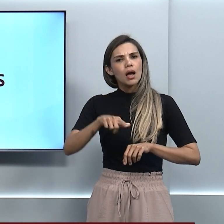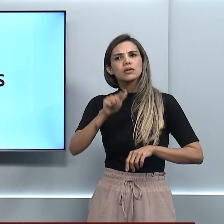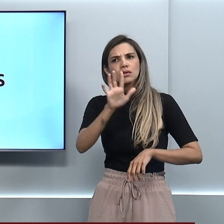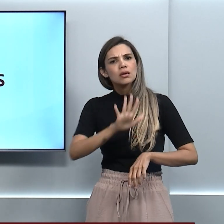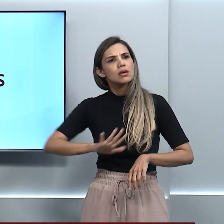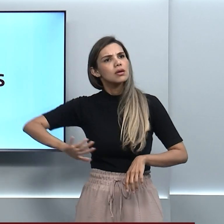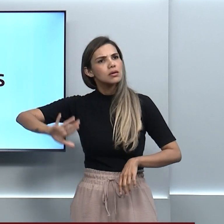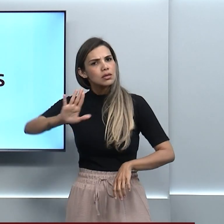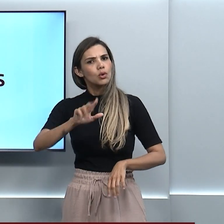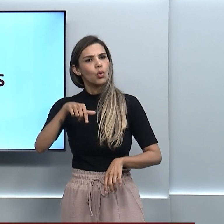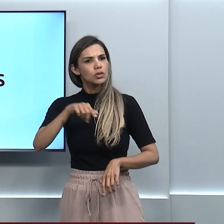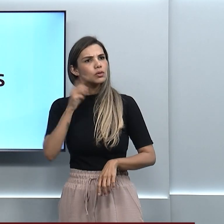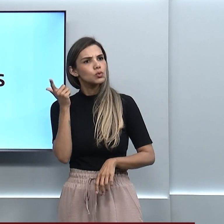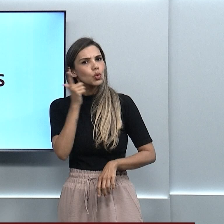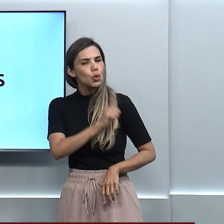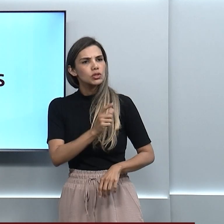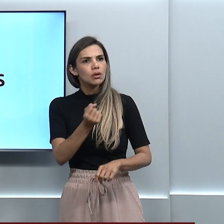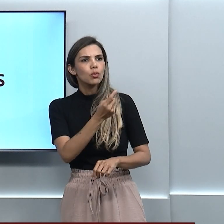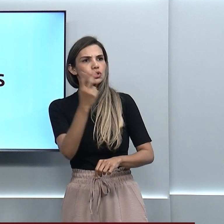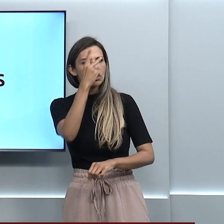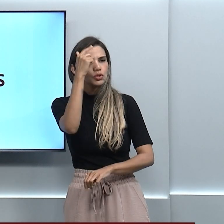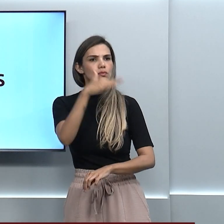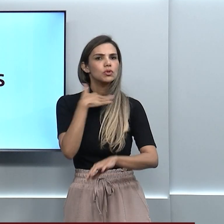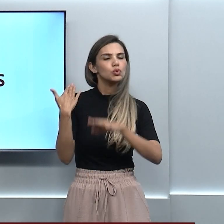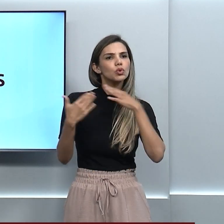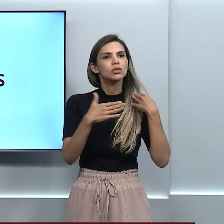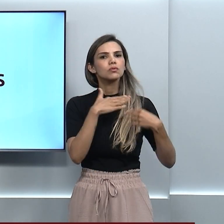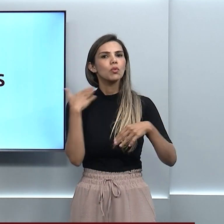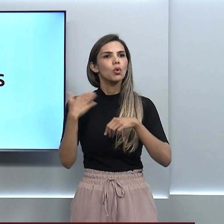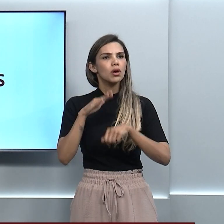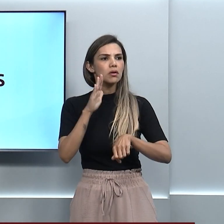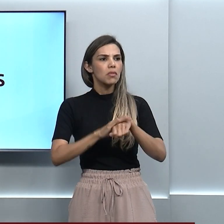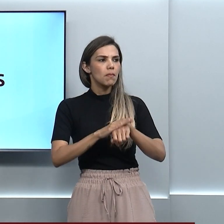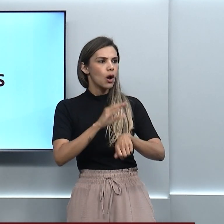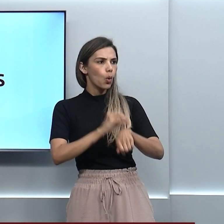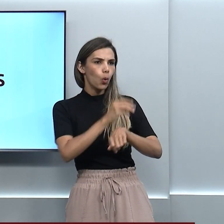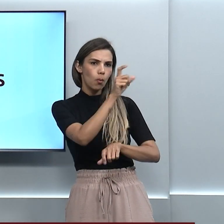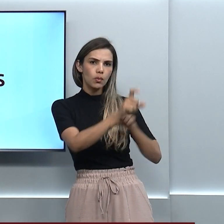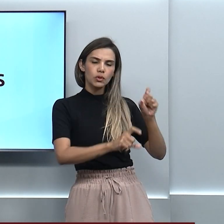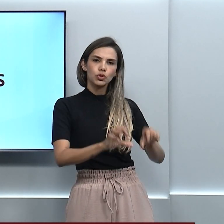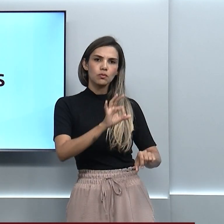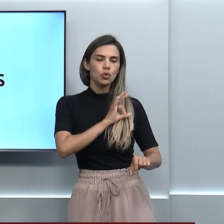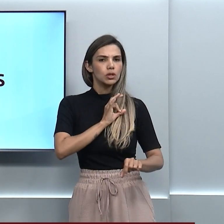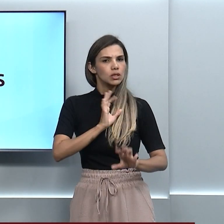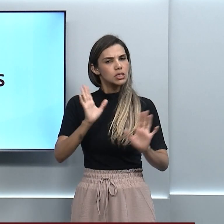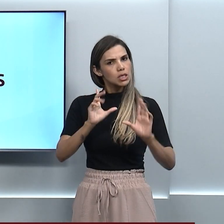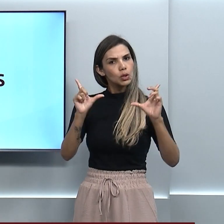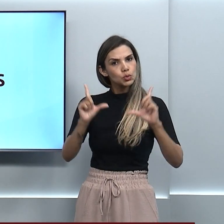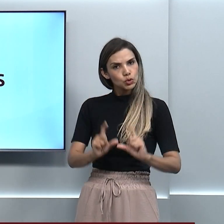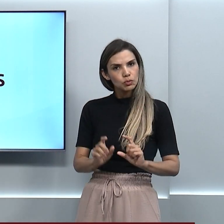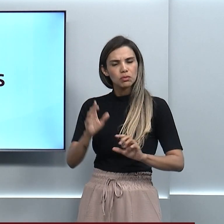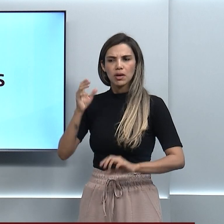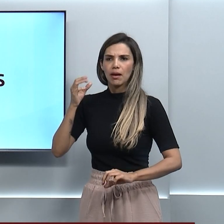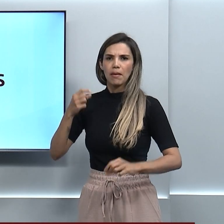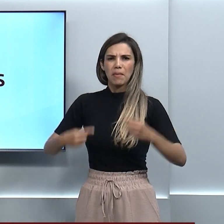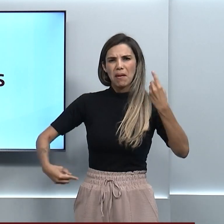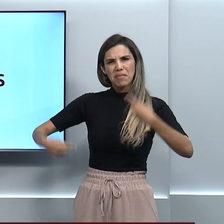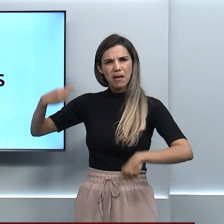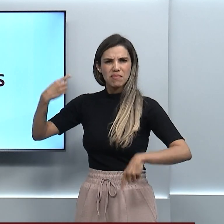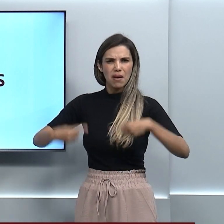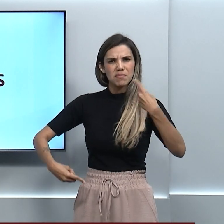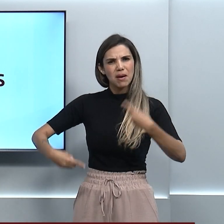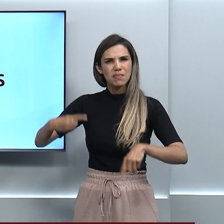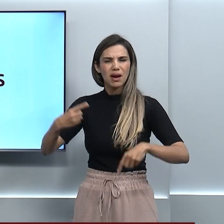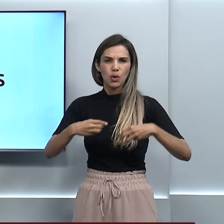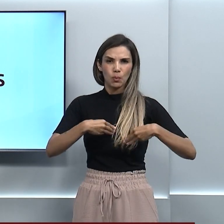o número de mortes causadas por PMs. O embate entre Ministério Público e governo do estado se